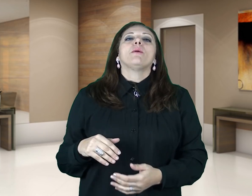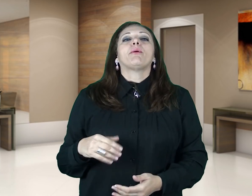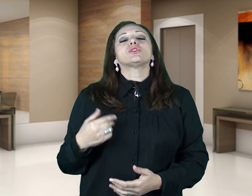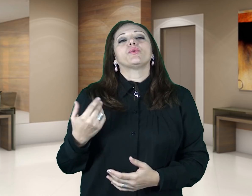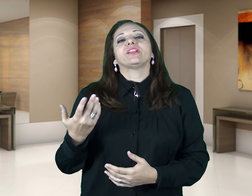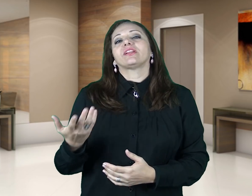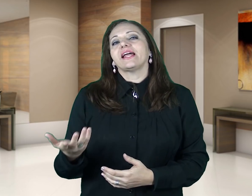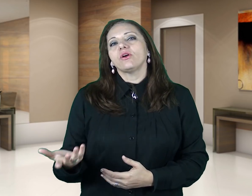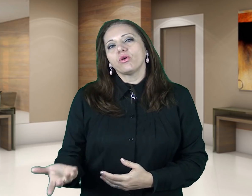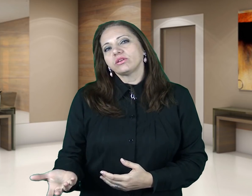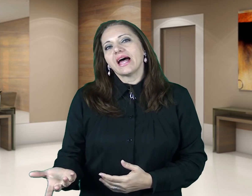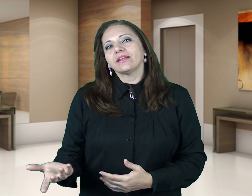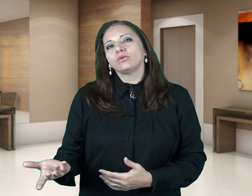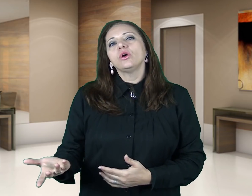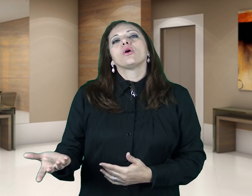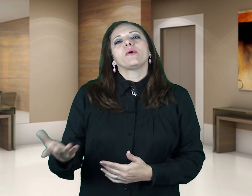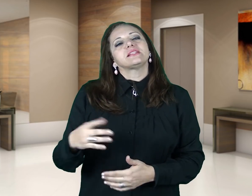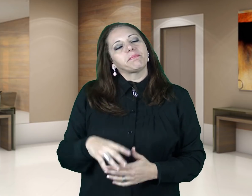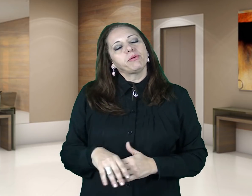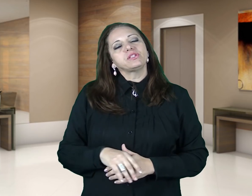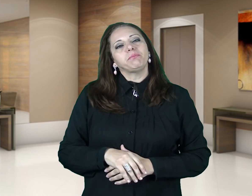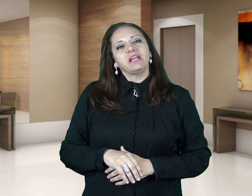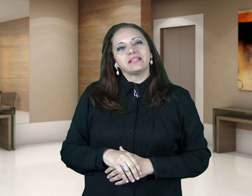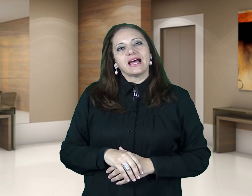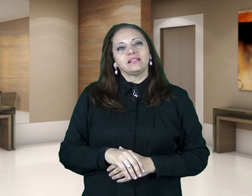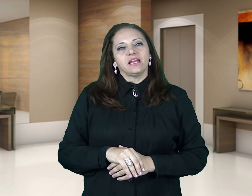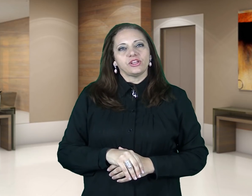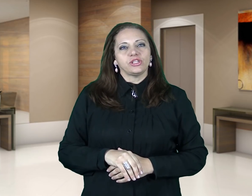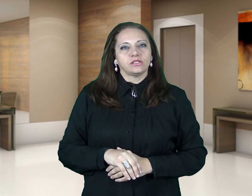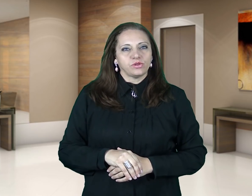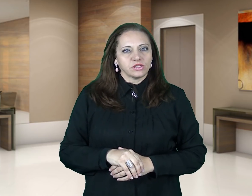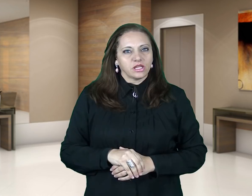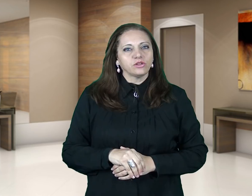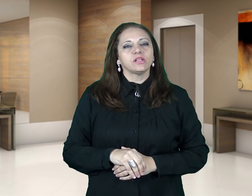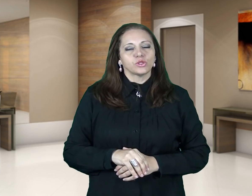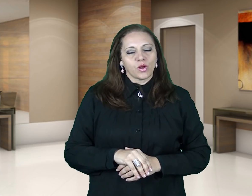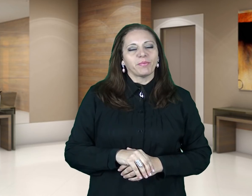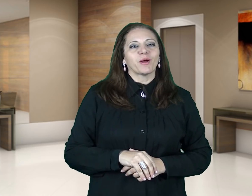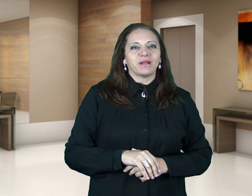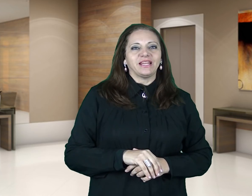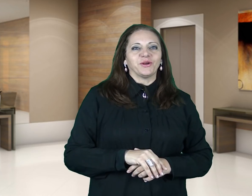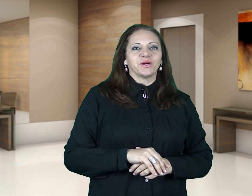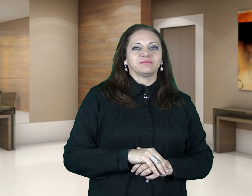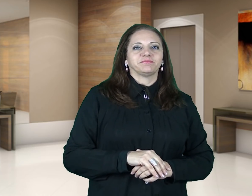aprendizado, possam entrar em contato com essa possibilidade de registro escrito da sua própria